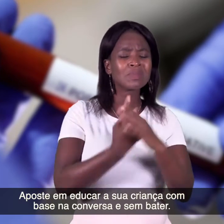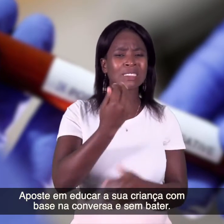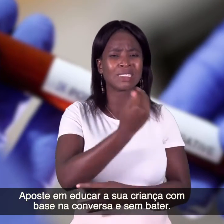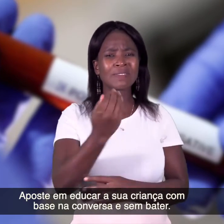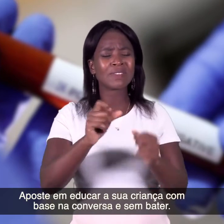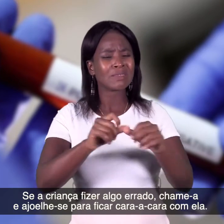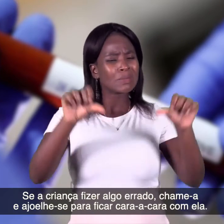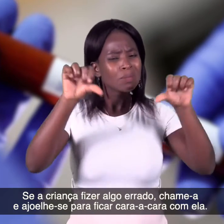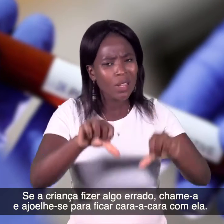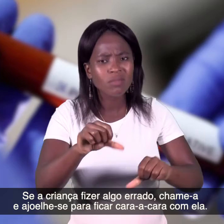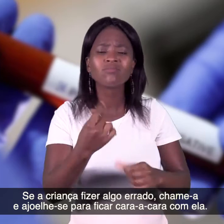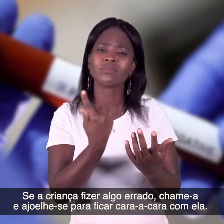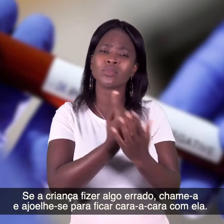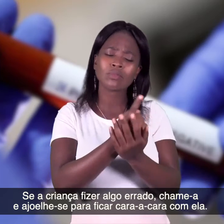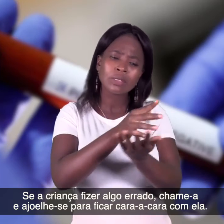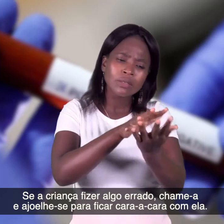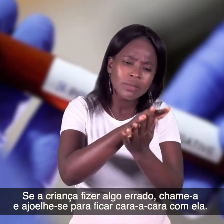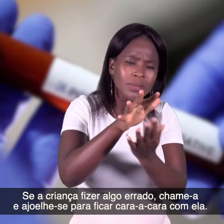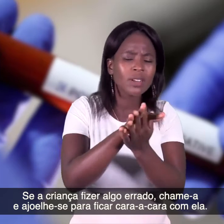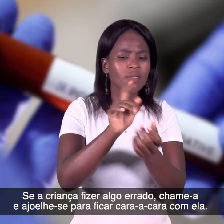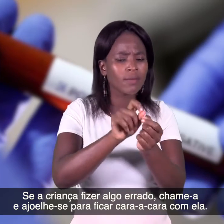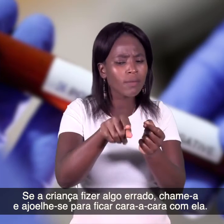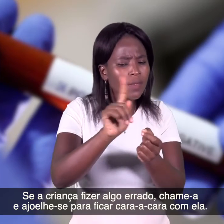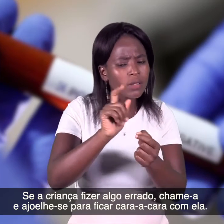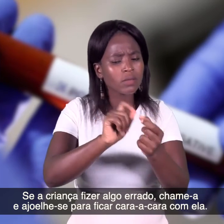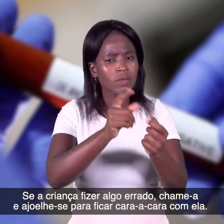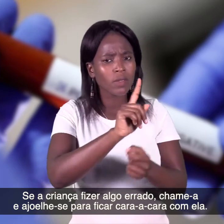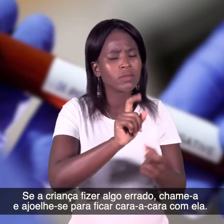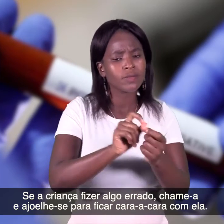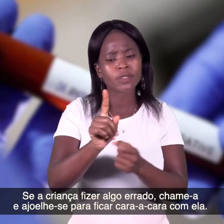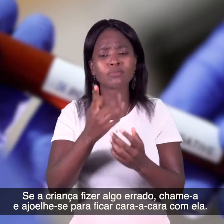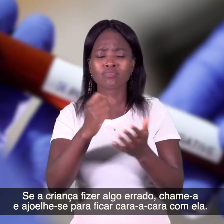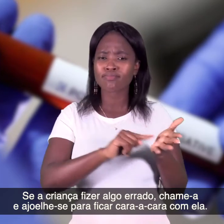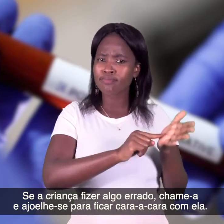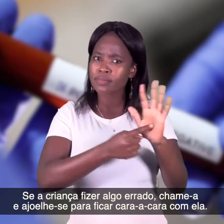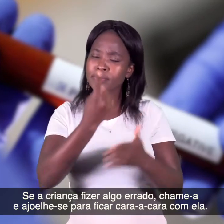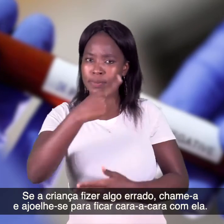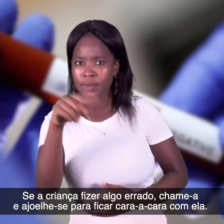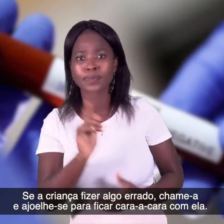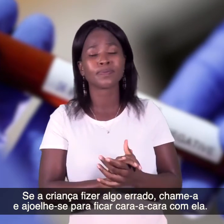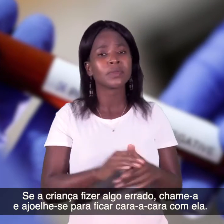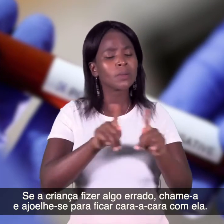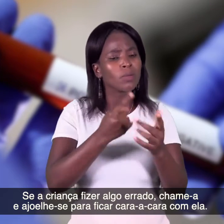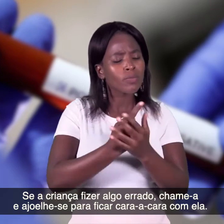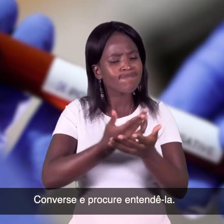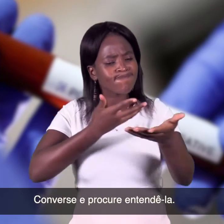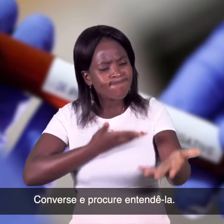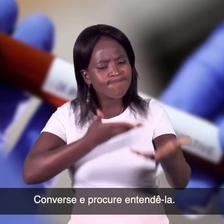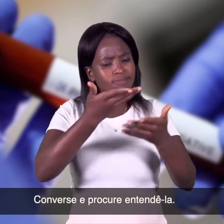bater. Se a criança fizer algo errado, chame-a e ajoelhe-se para ficar cara a cara com ela. Converse e